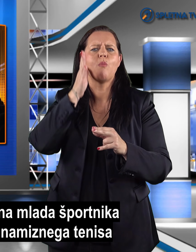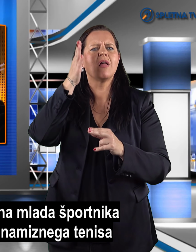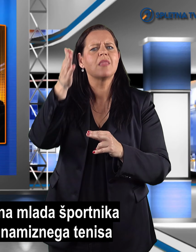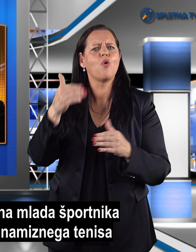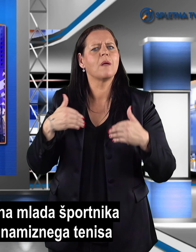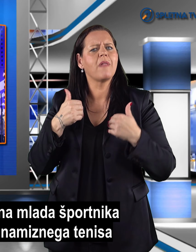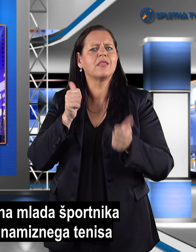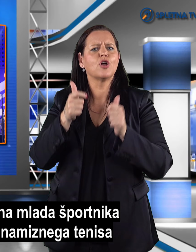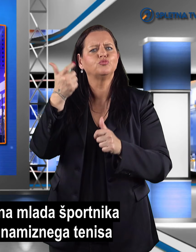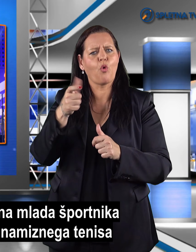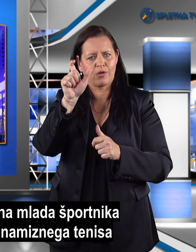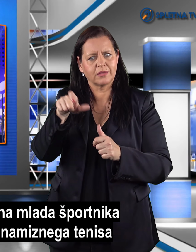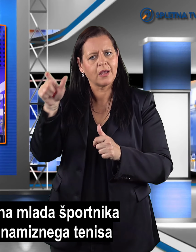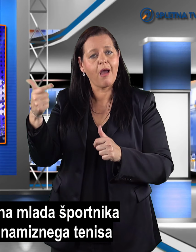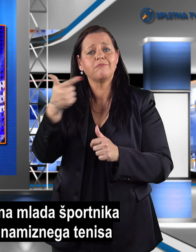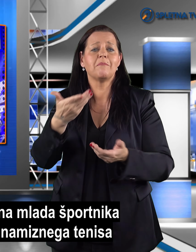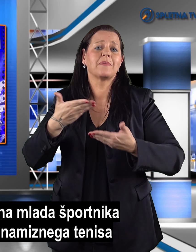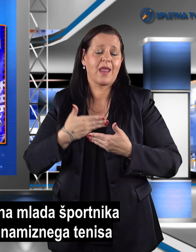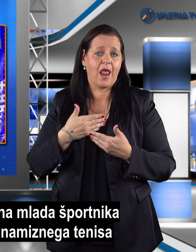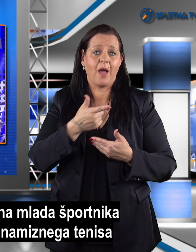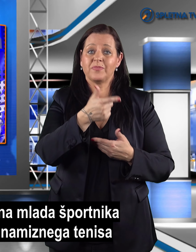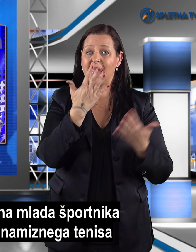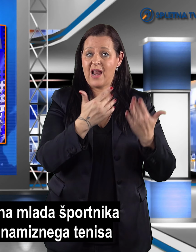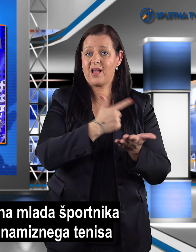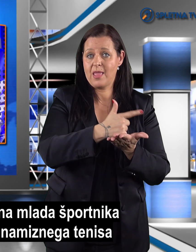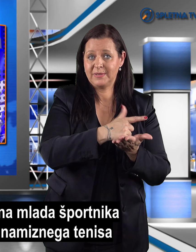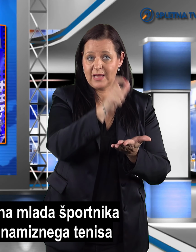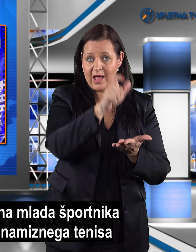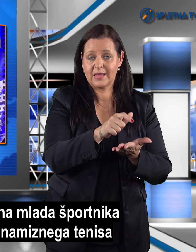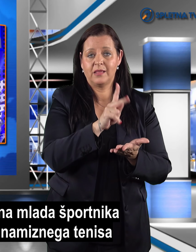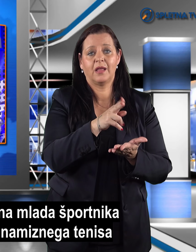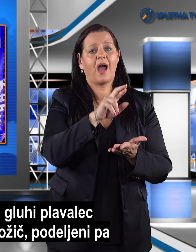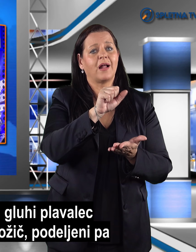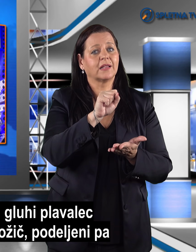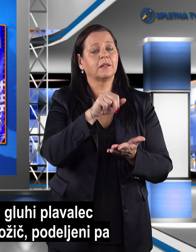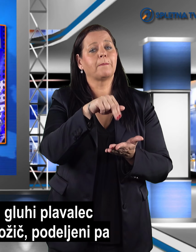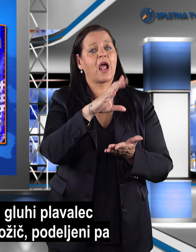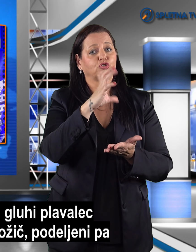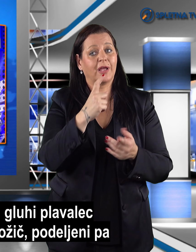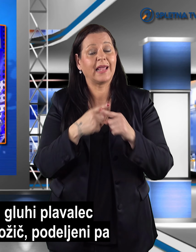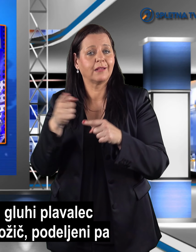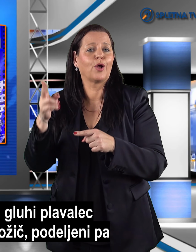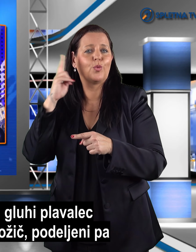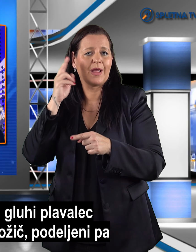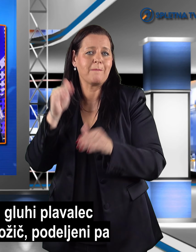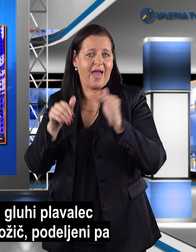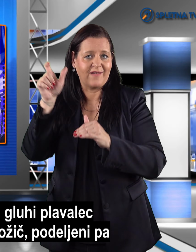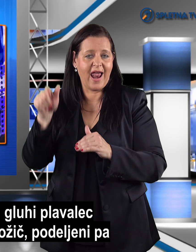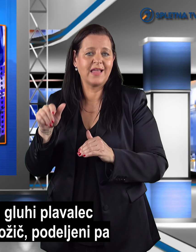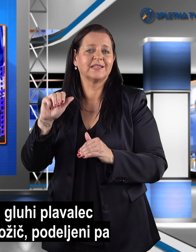mlada športnika sta prejela igralka namiznega tenisa Karin Praček in gluhi plavalec Alessandro Ambrožič. Podeljeni pa